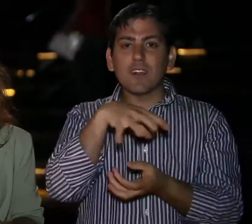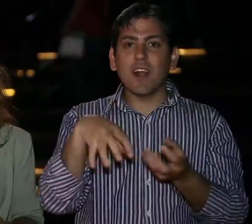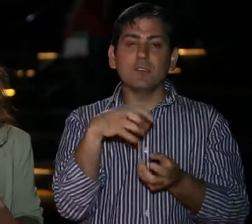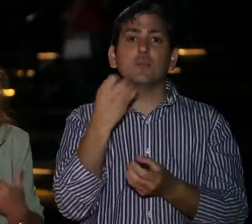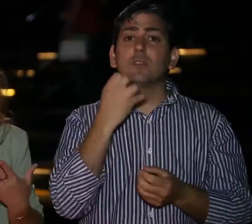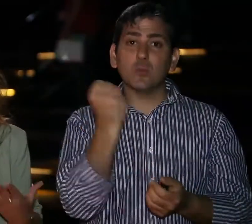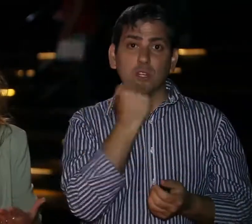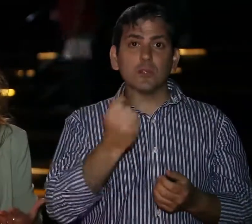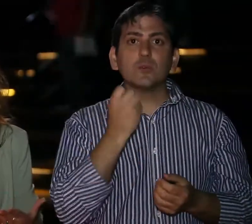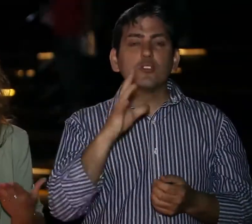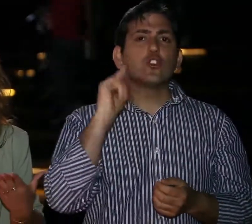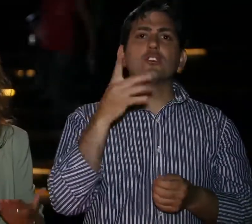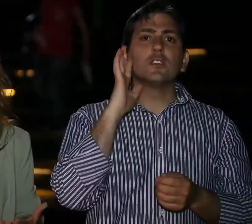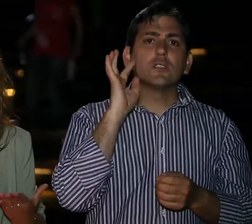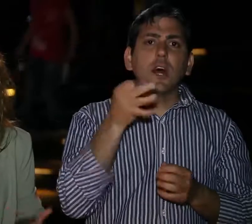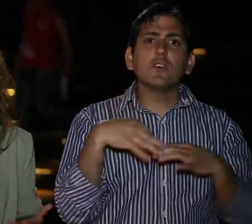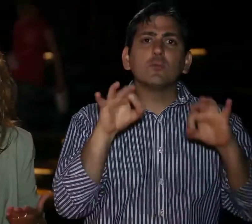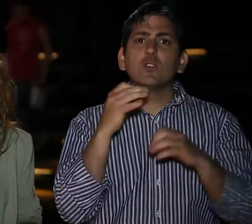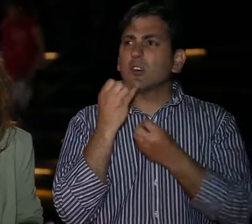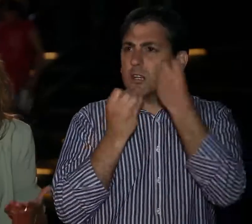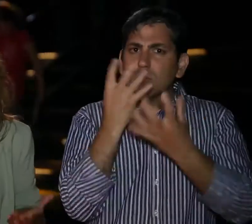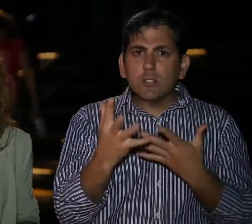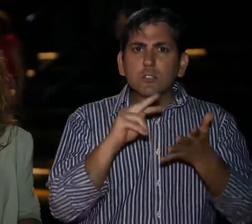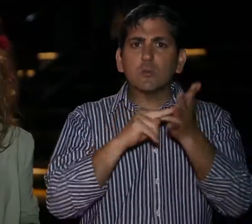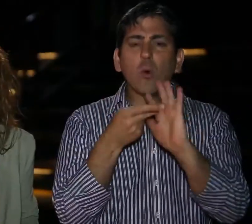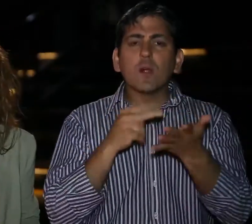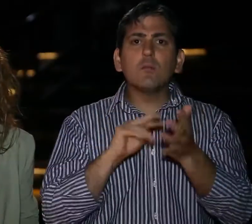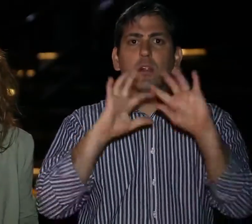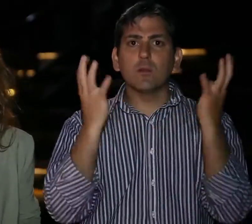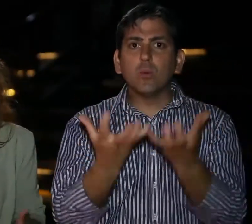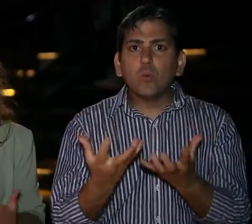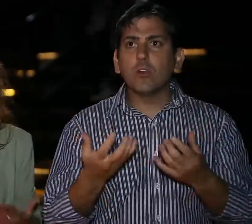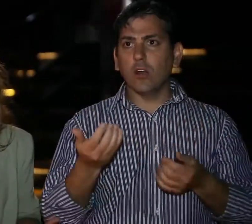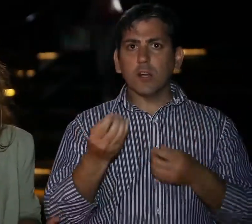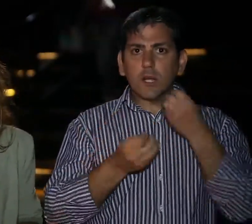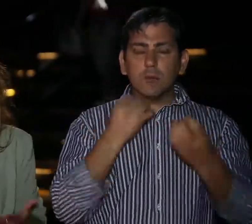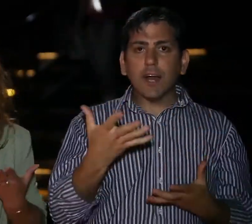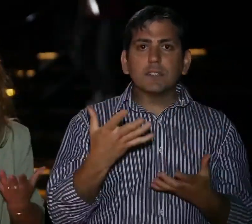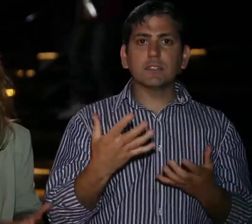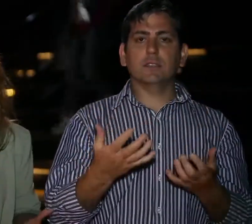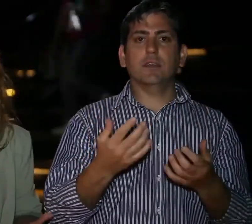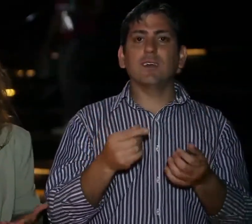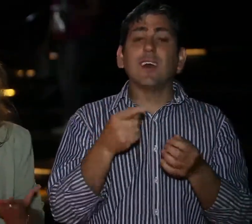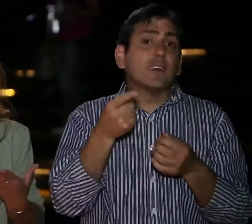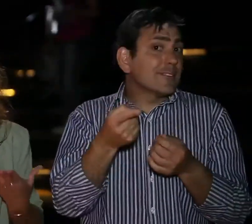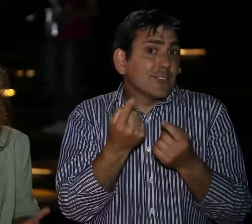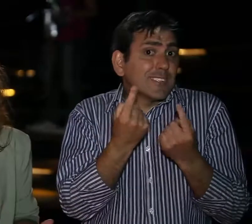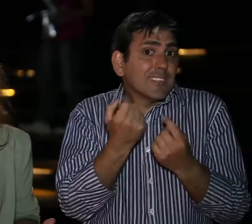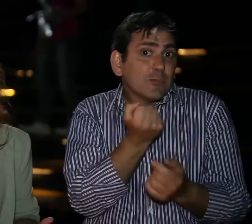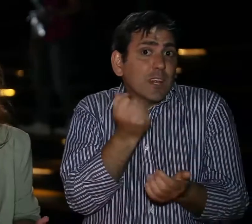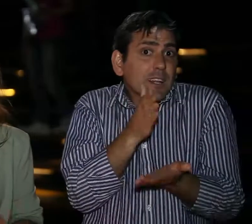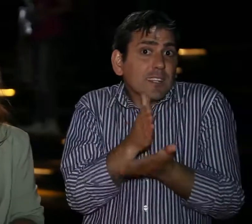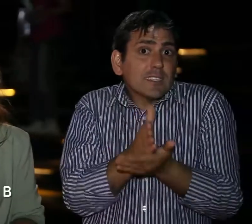porque están al tanto de lo que sucede diariamente en su propio país, es lo mínimo que un ciudadano con